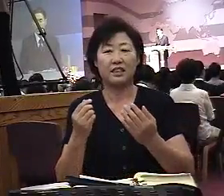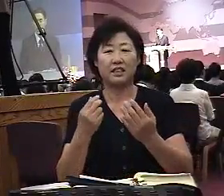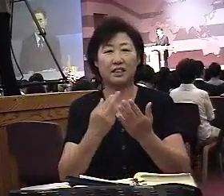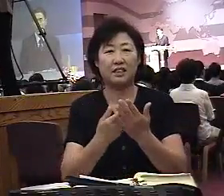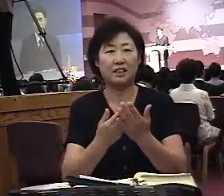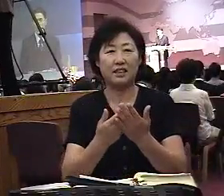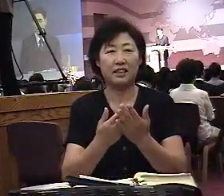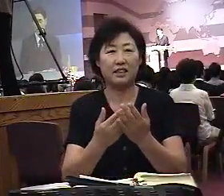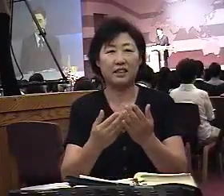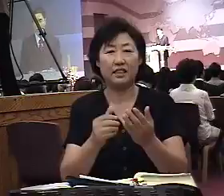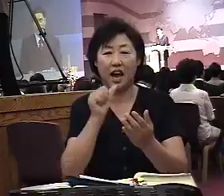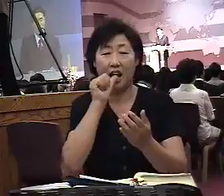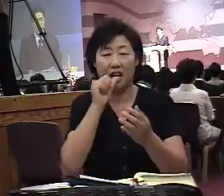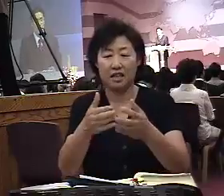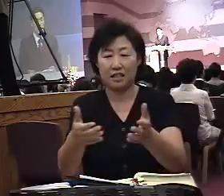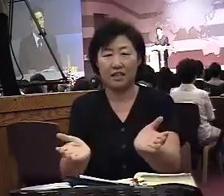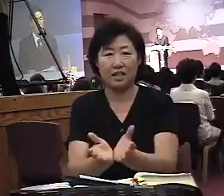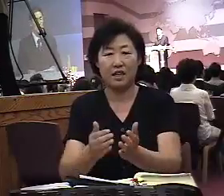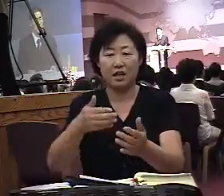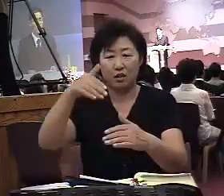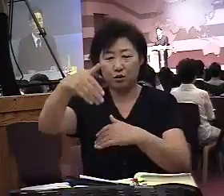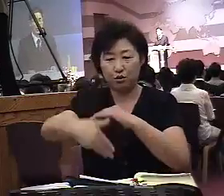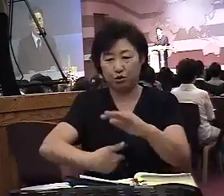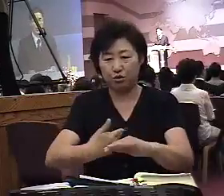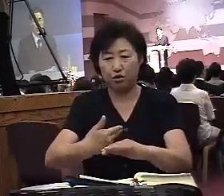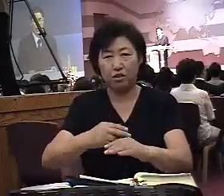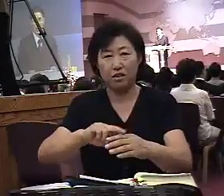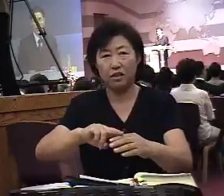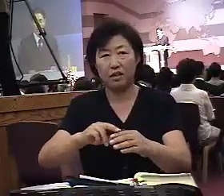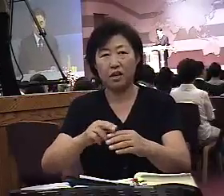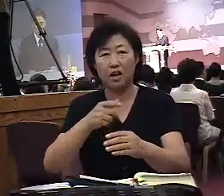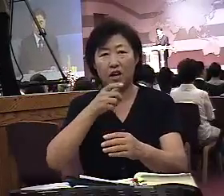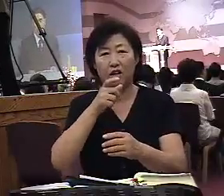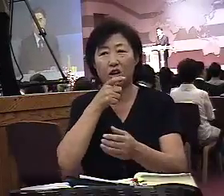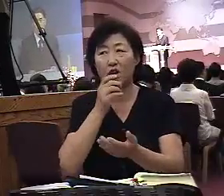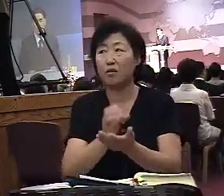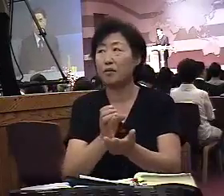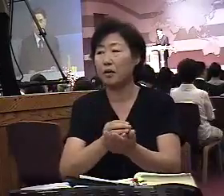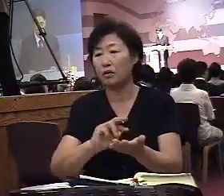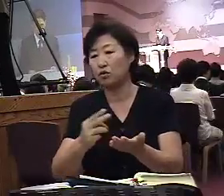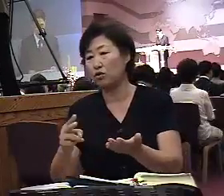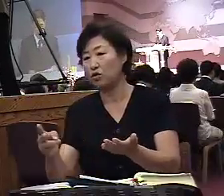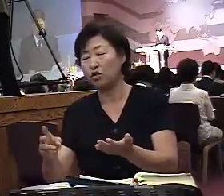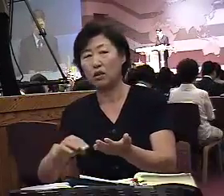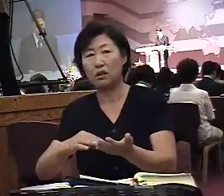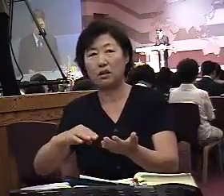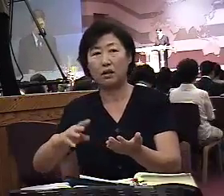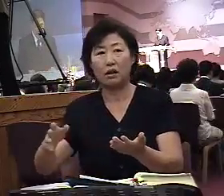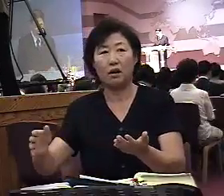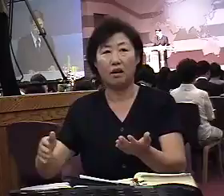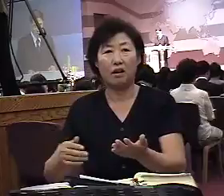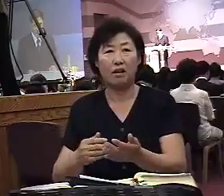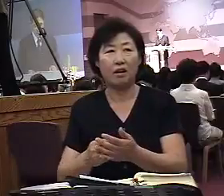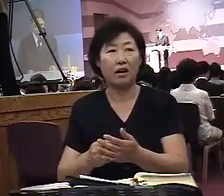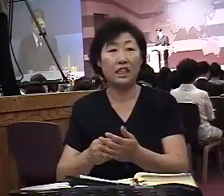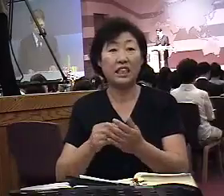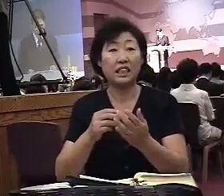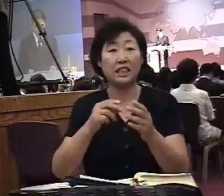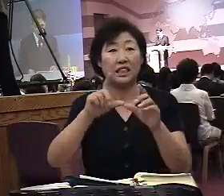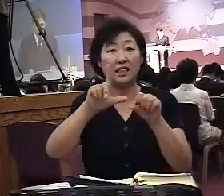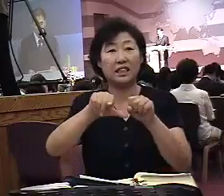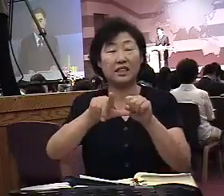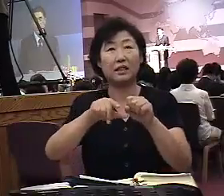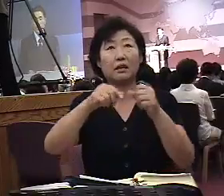그런 환난과 어려움 속에서도 우리를 구원하시는 우리 주님이 계시기에 우리는 승리할 수 있는 줄로 믿습니다. 공동체